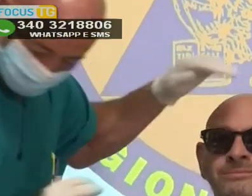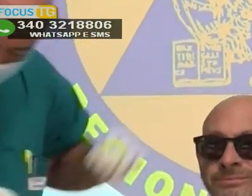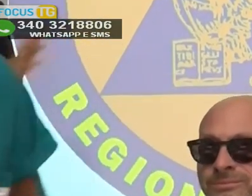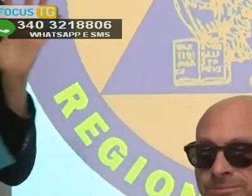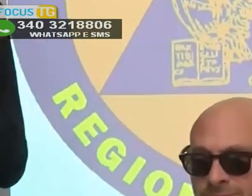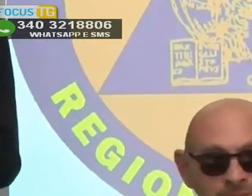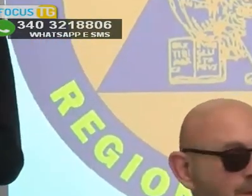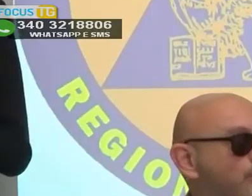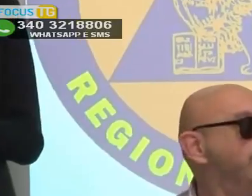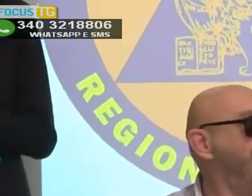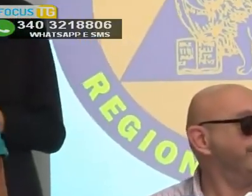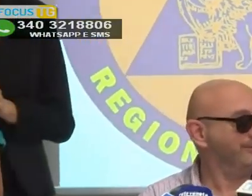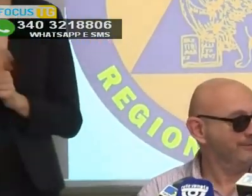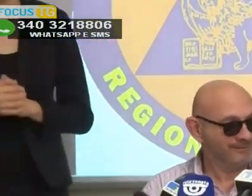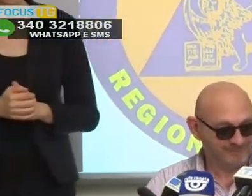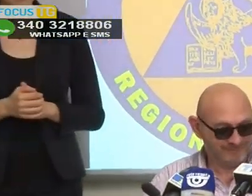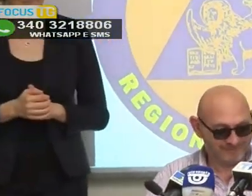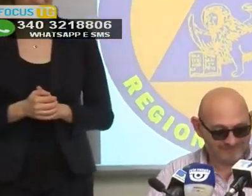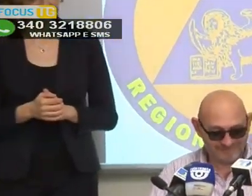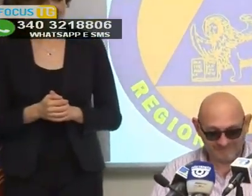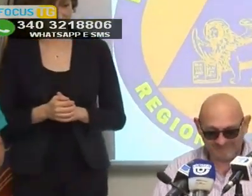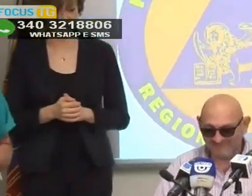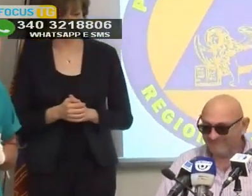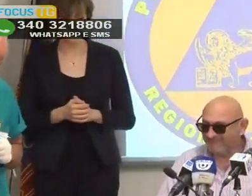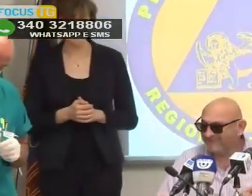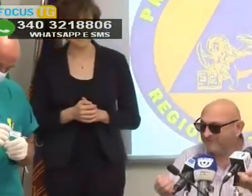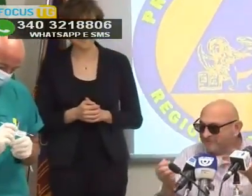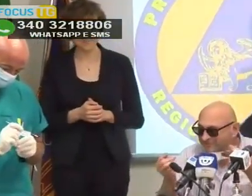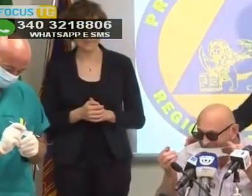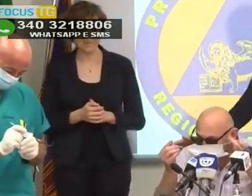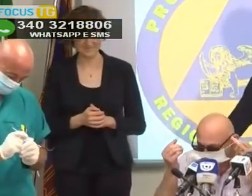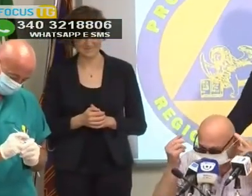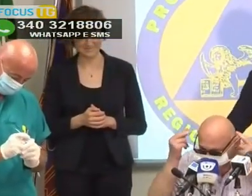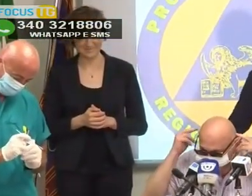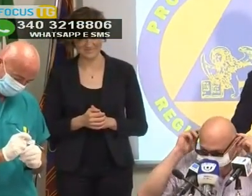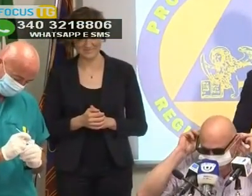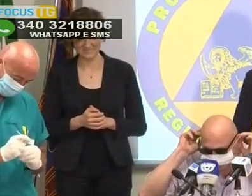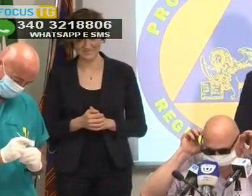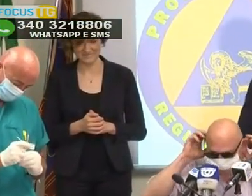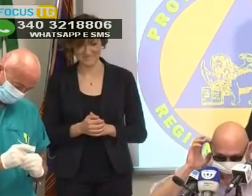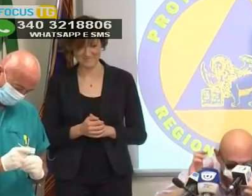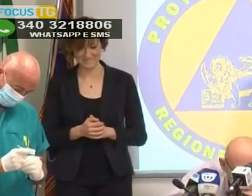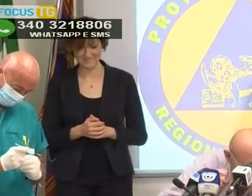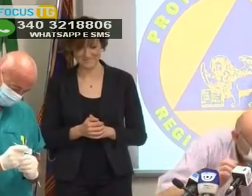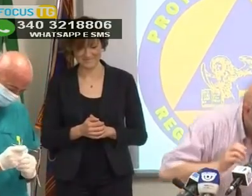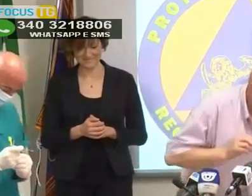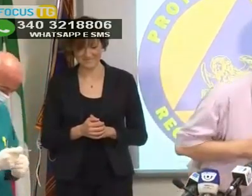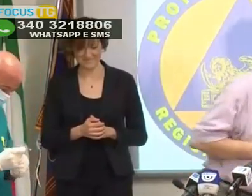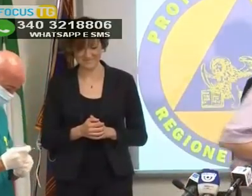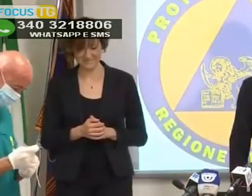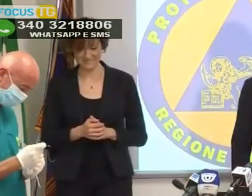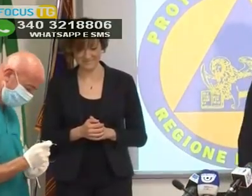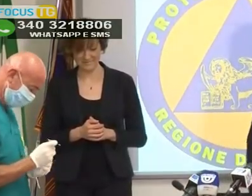Fatto, puoi andare. Non vuoi niente? Niente, la mettiamo in due dopo averlo messo sul naso. Vai.